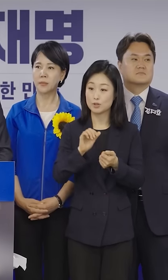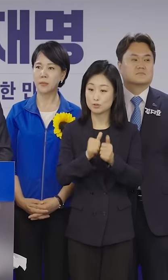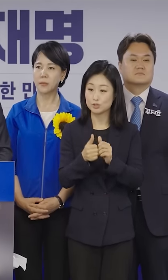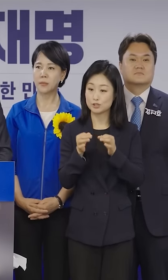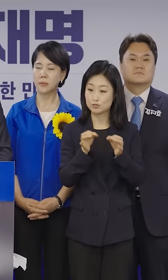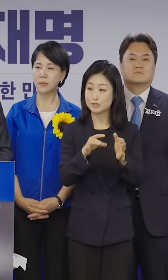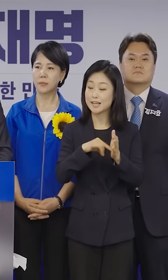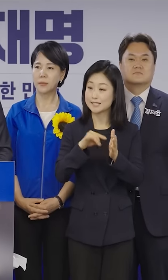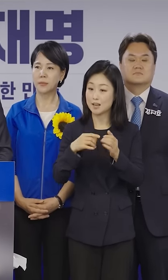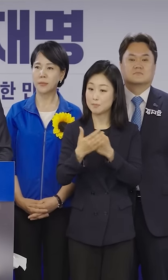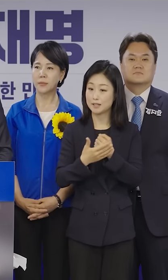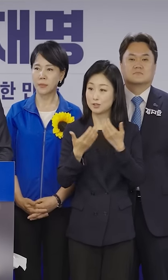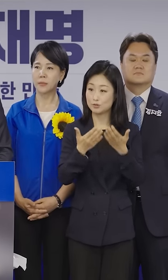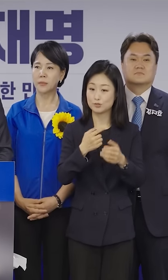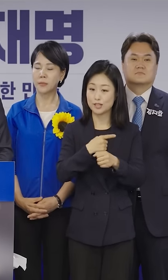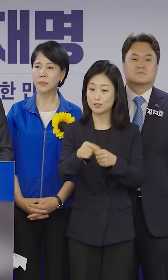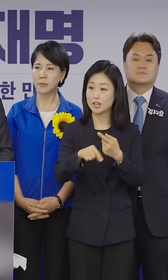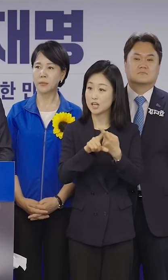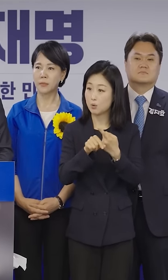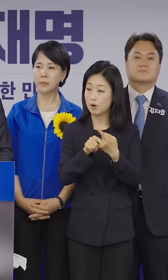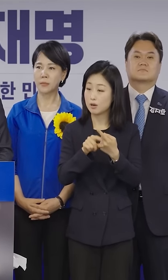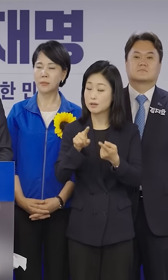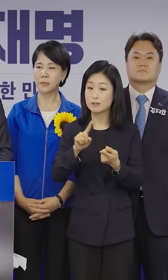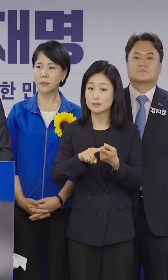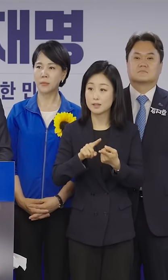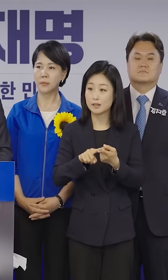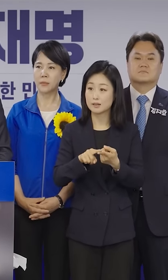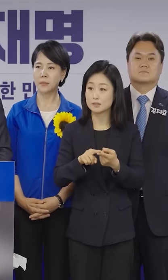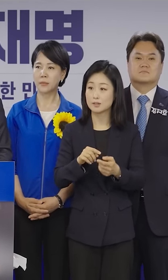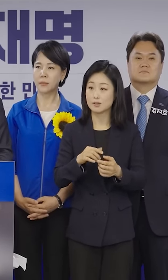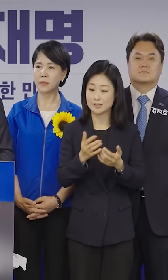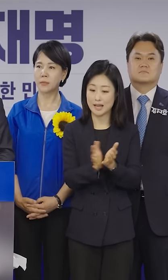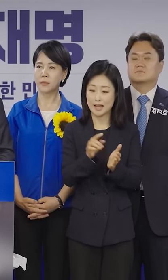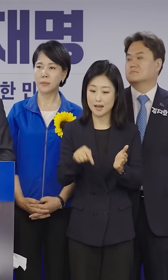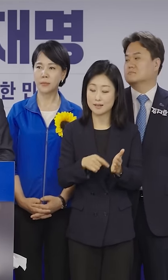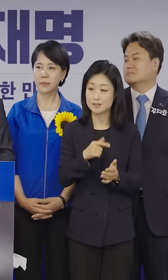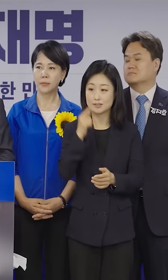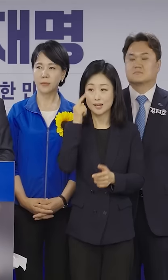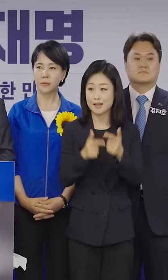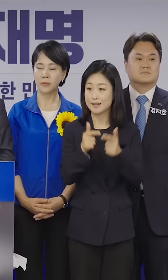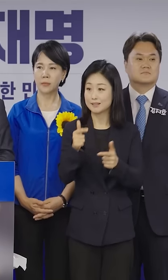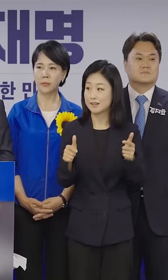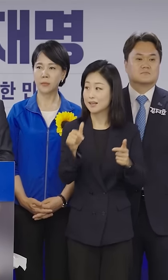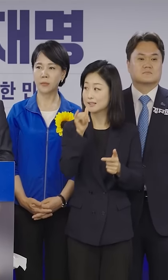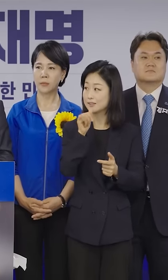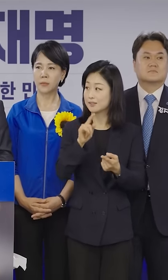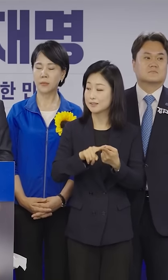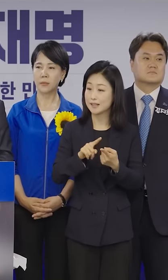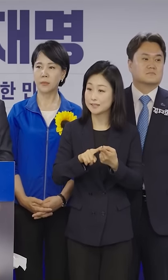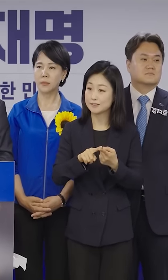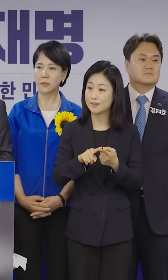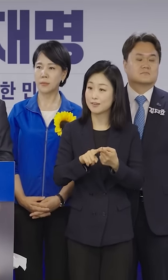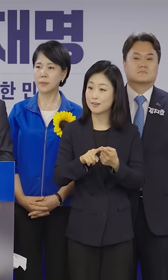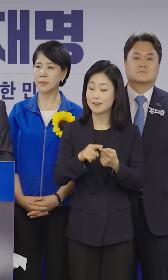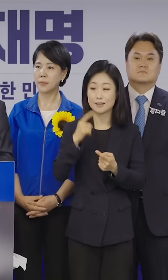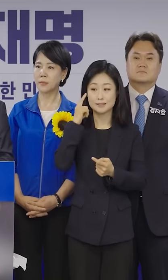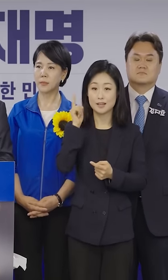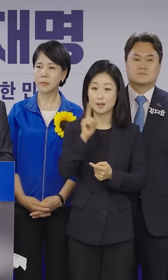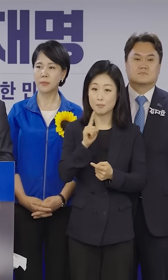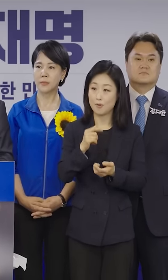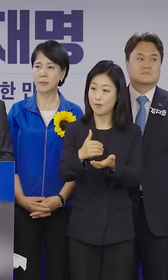달에 이제 바로 시행이 되는데 네 금투세와 관련해서 이제 당내에서 다양한 의견들이 나오고 있는데 이에 대해서